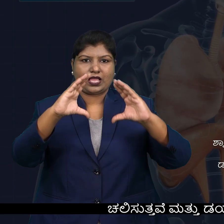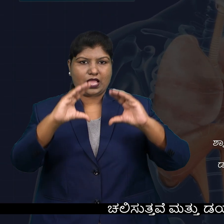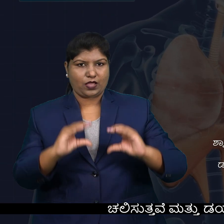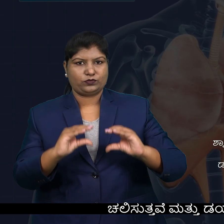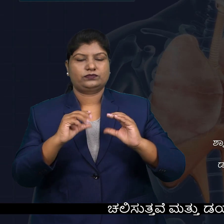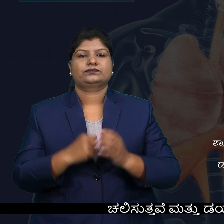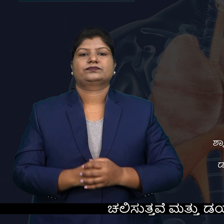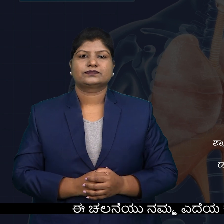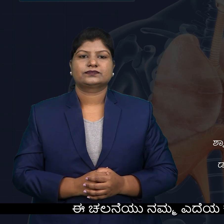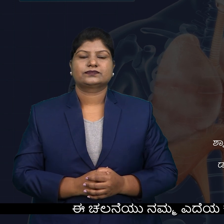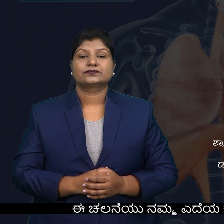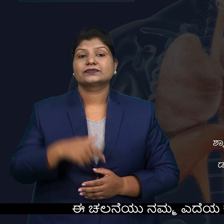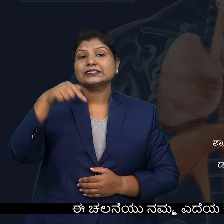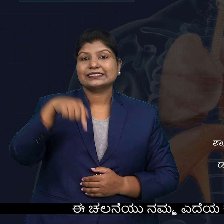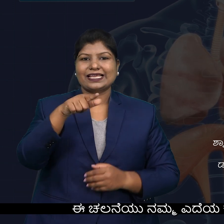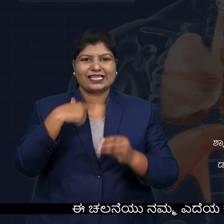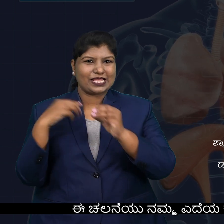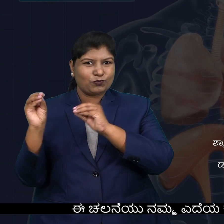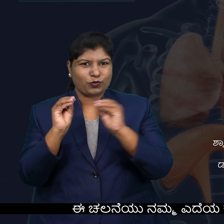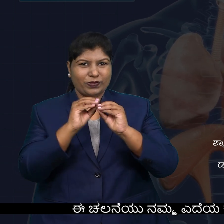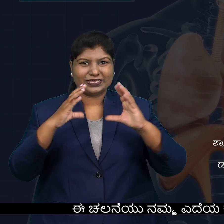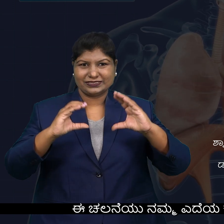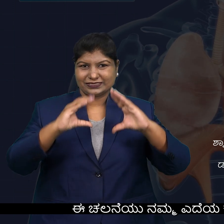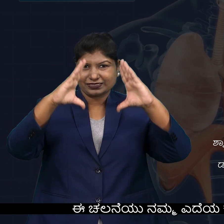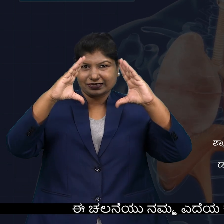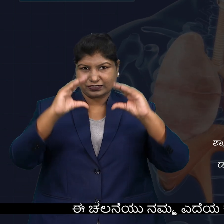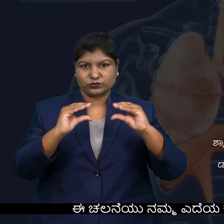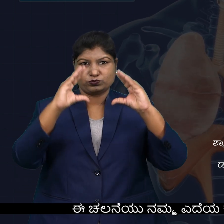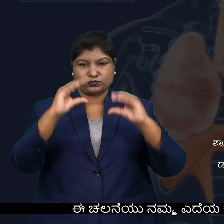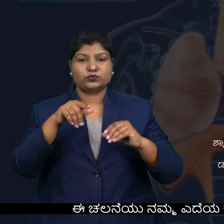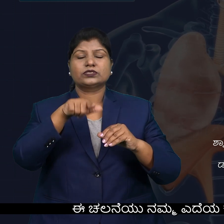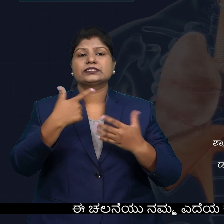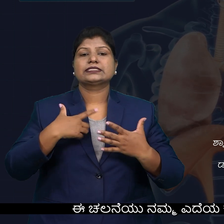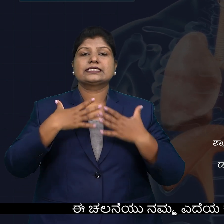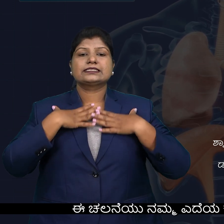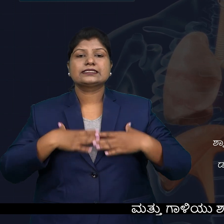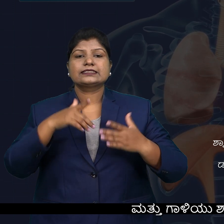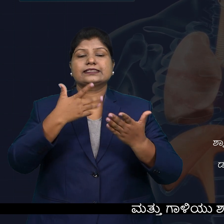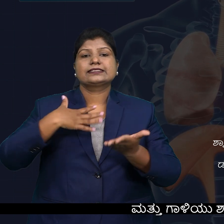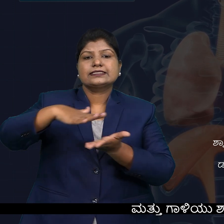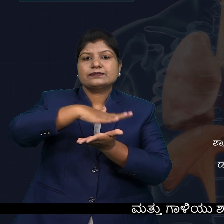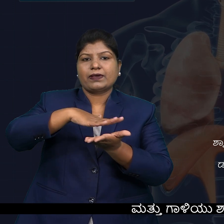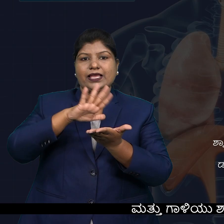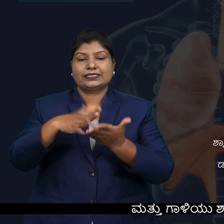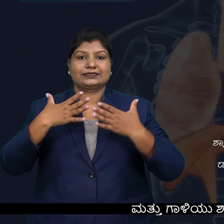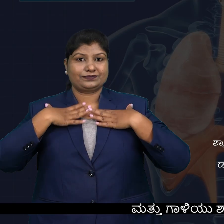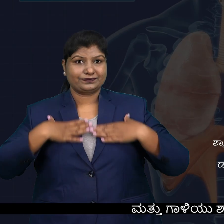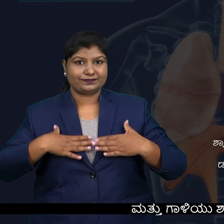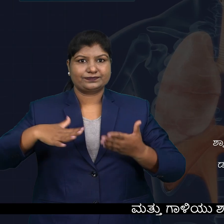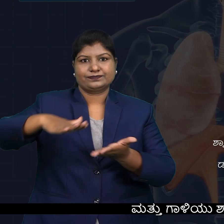ಚಲಿಸುತ್ತದೆ. ಈ ಚಲನೆಯು ನಮ್ಮ ಎದೆಯ ಕುಳಿಯಲ್ಲಿ ಜಾಗವನ್ನು ಹೆಚ್ಚಿಸುತ್ತದೆ ಮತ್ತು